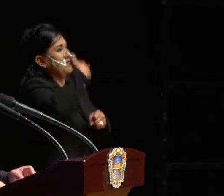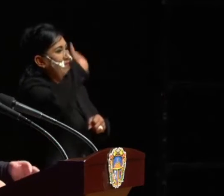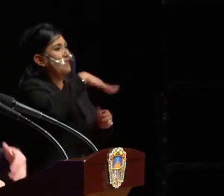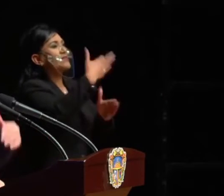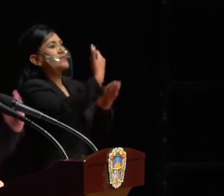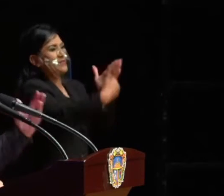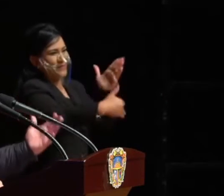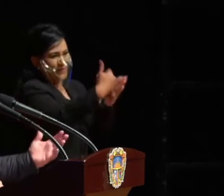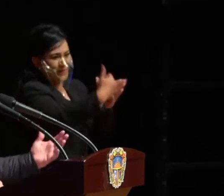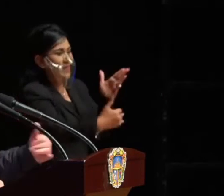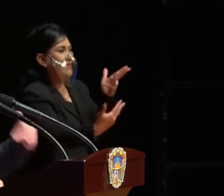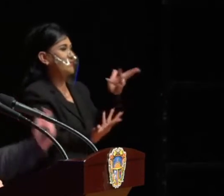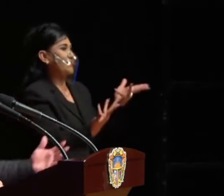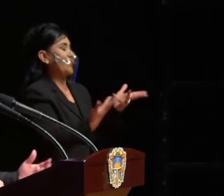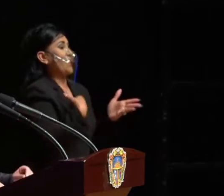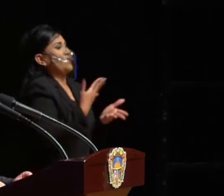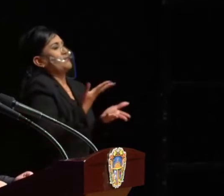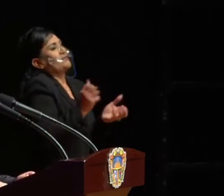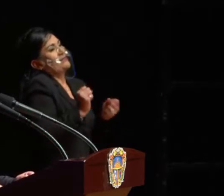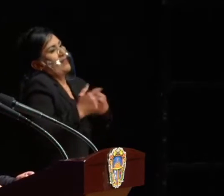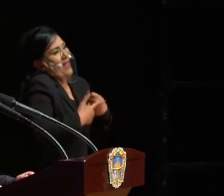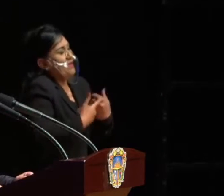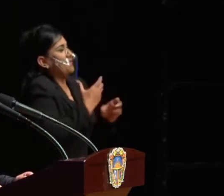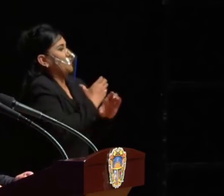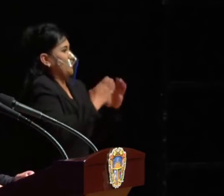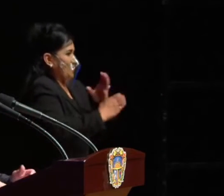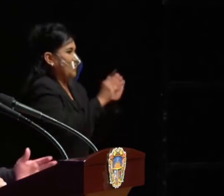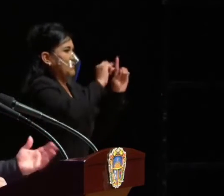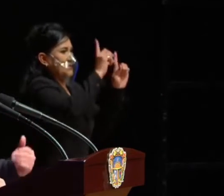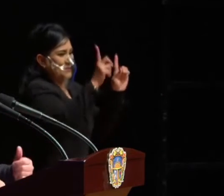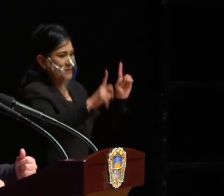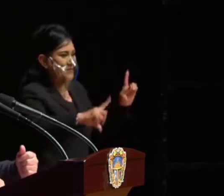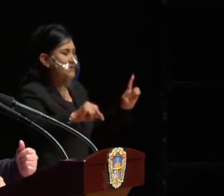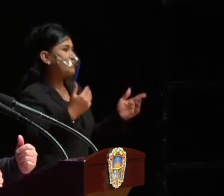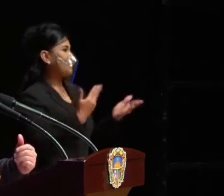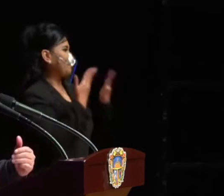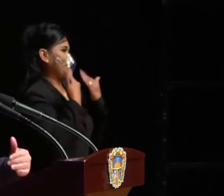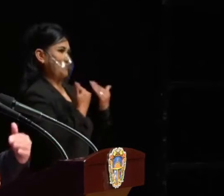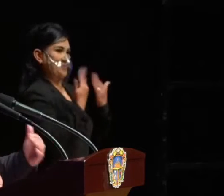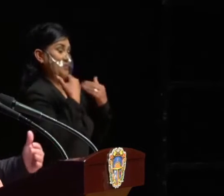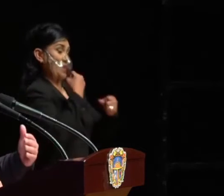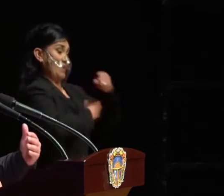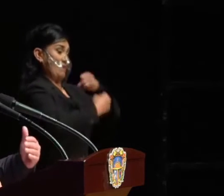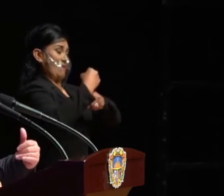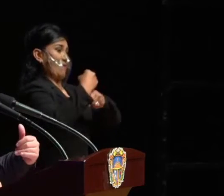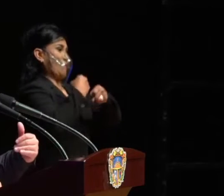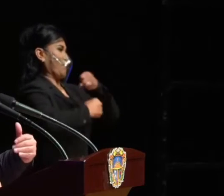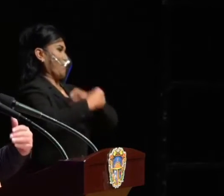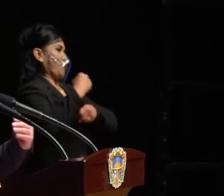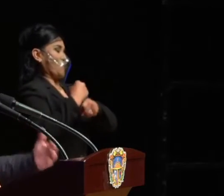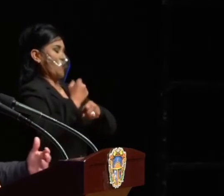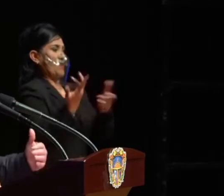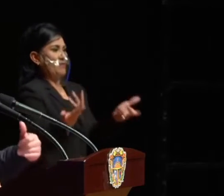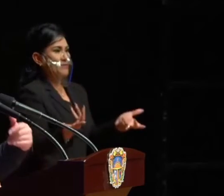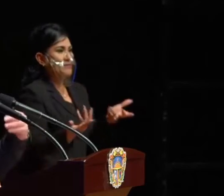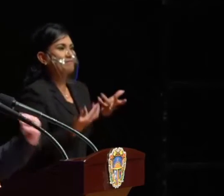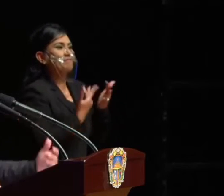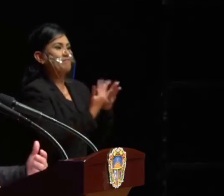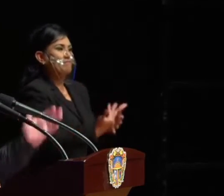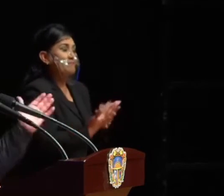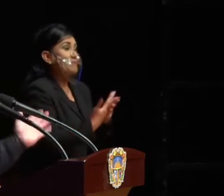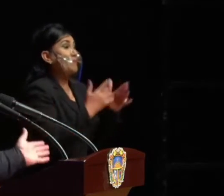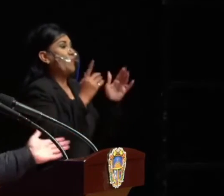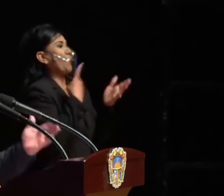generado estructuralmente en nuestro país y que por décadas tenemos pendientes,